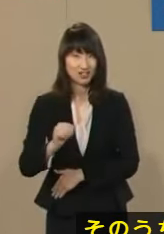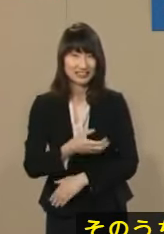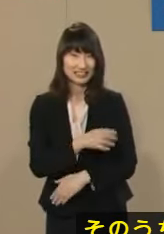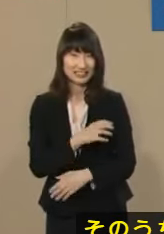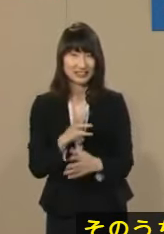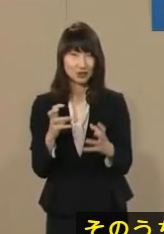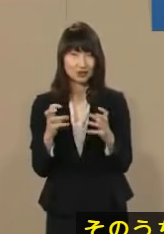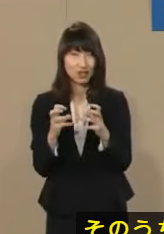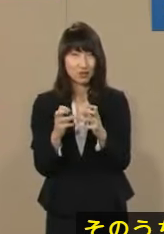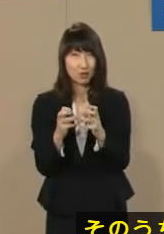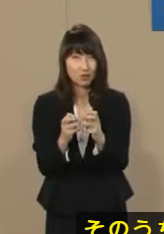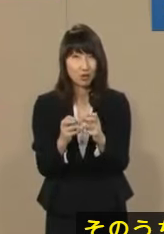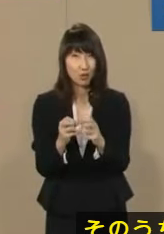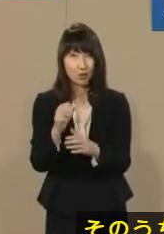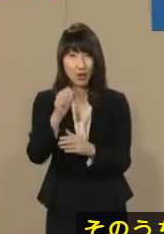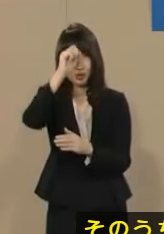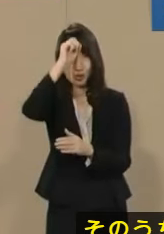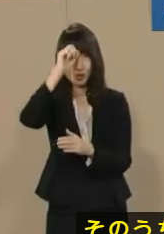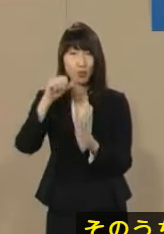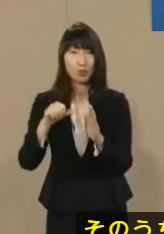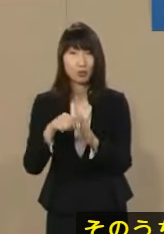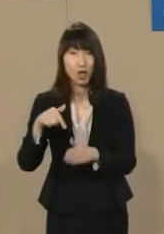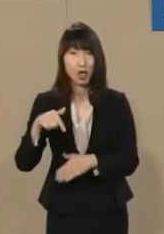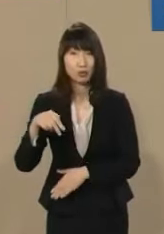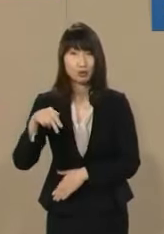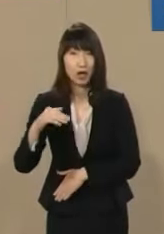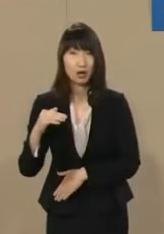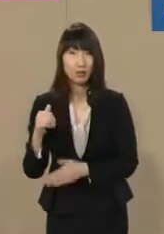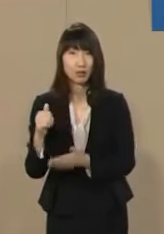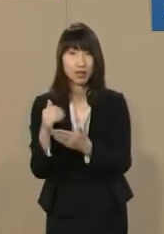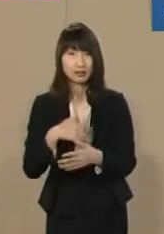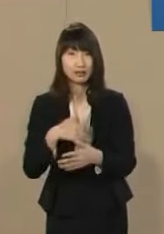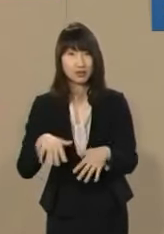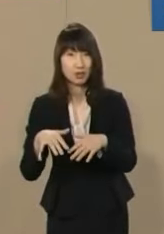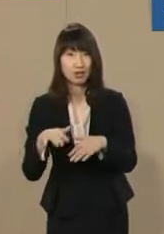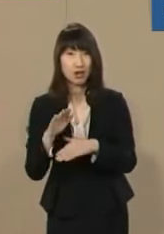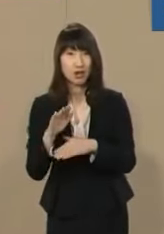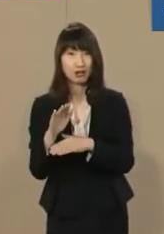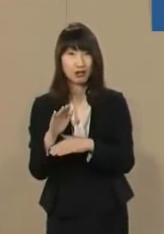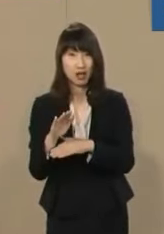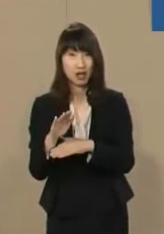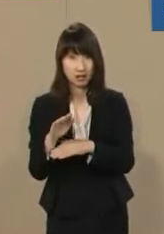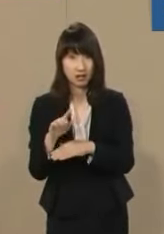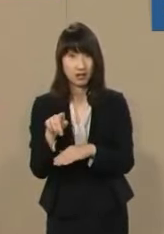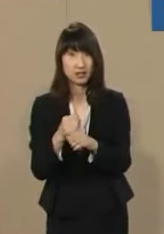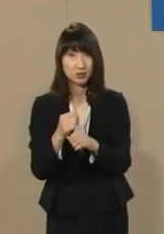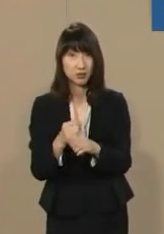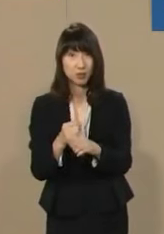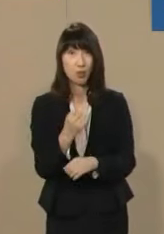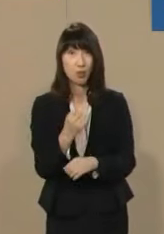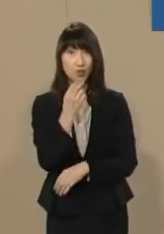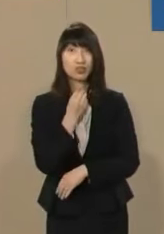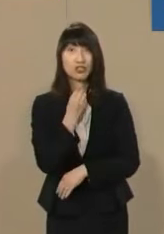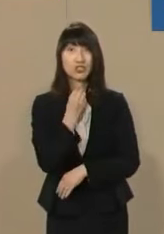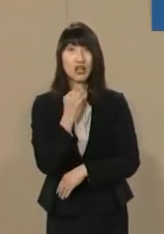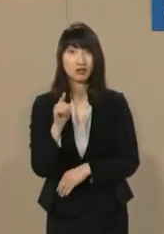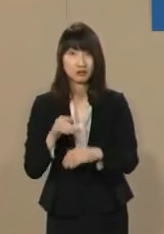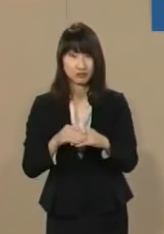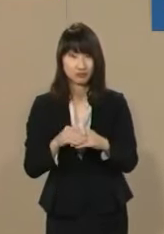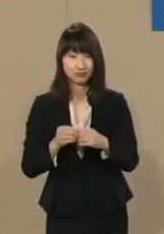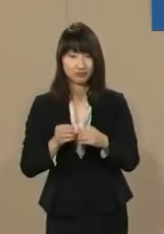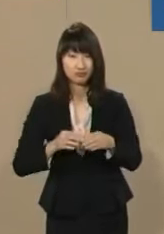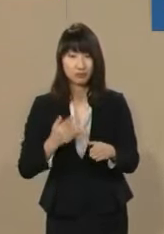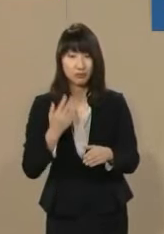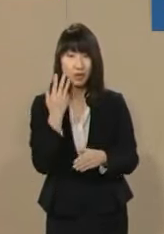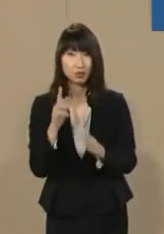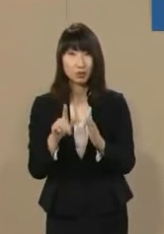側索硬化症の船子康彦さん、全身麻痺、人工呼吸器を装着しています。そして生後8